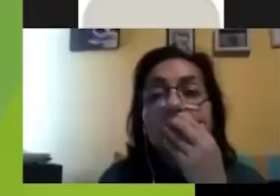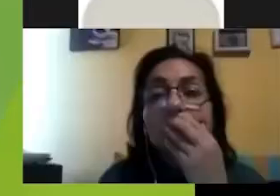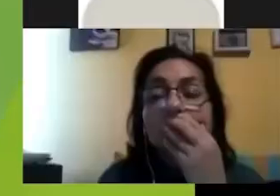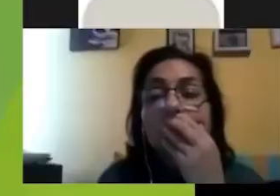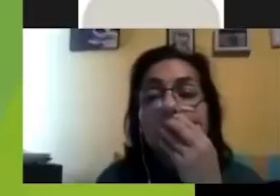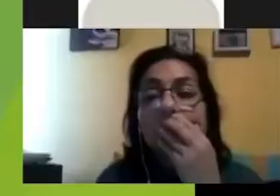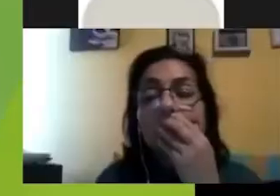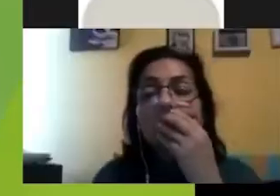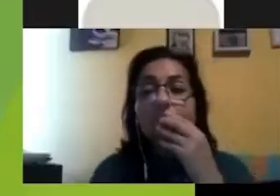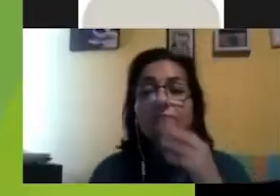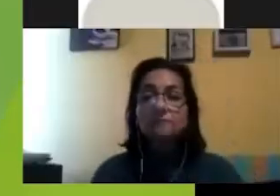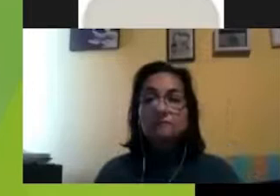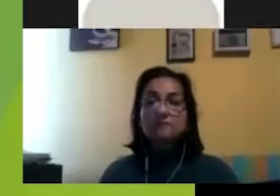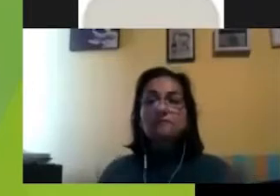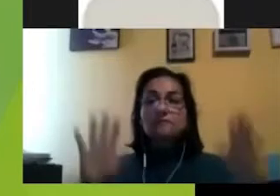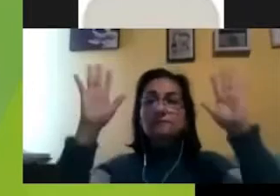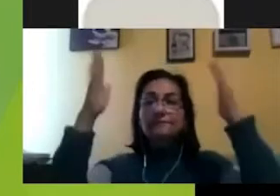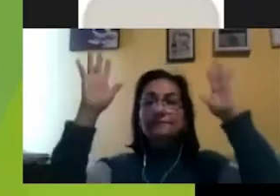Muchas gracias.